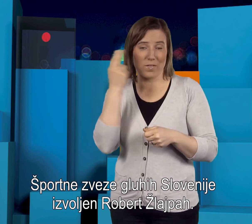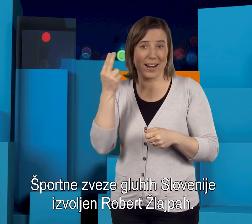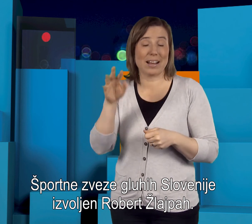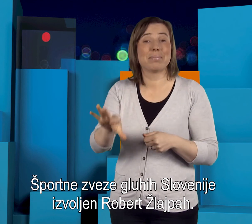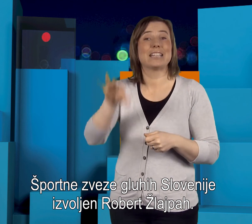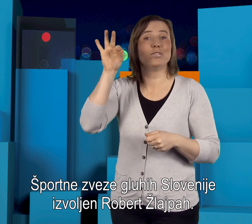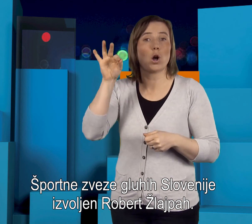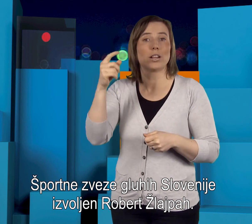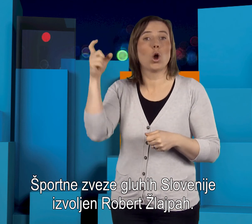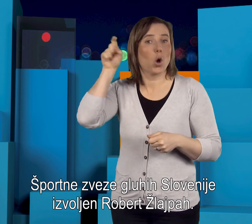Robert Žlajpah.